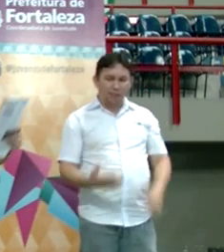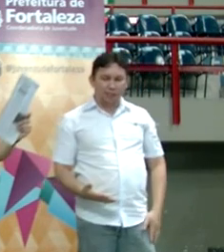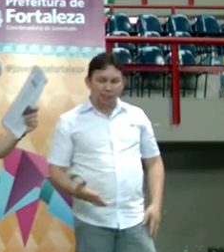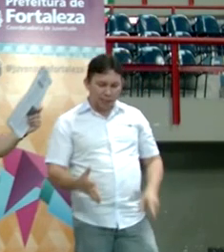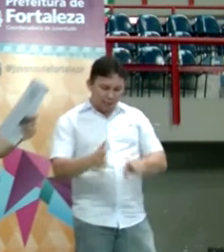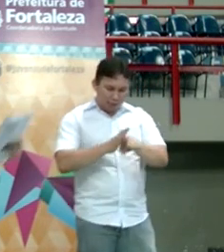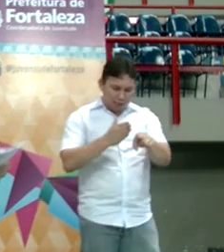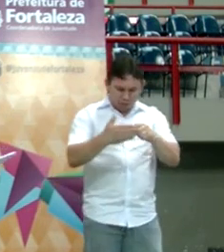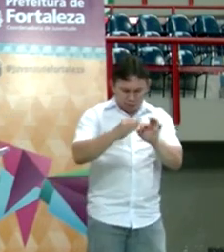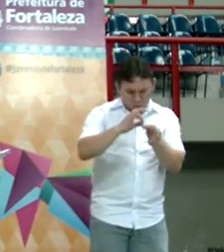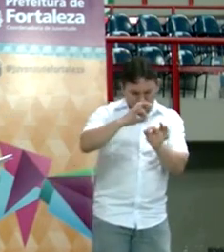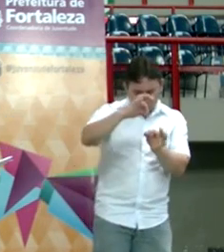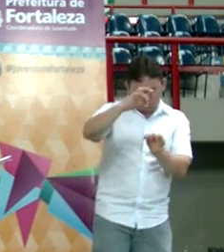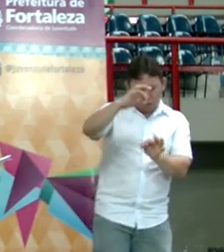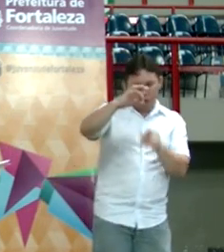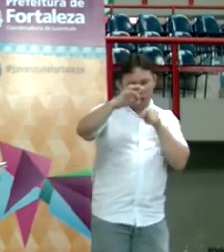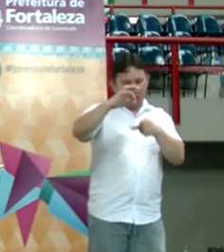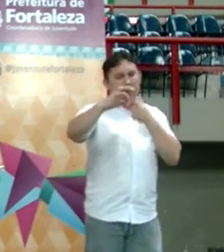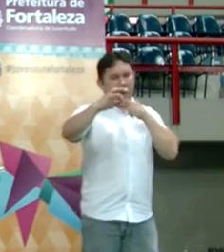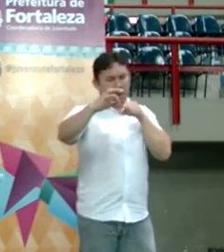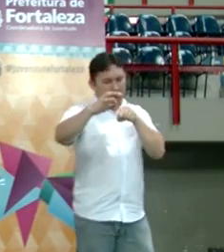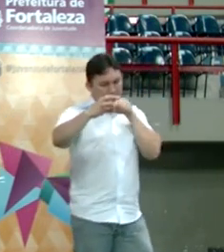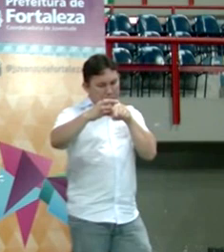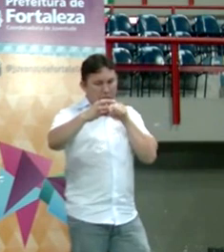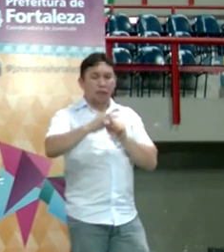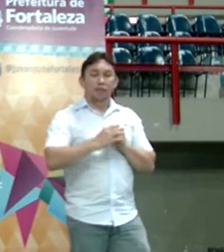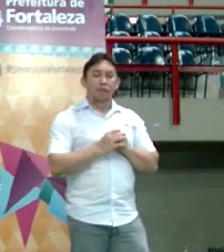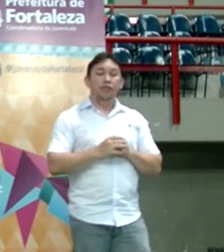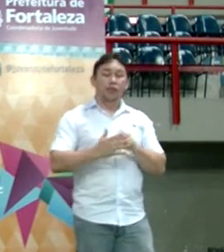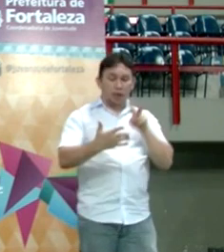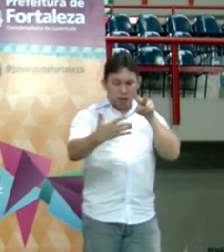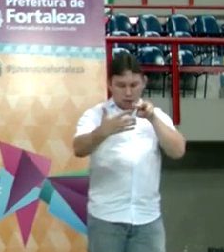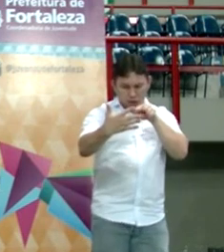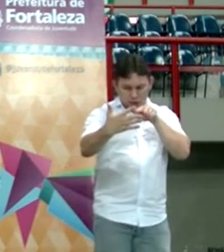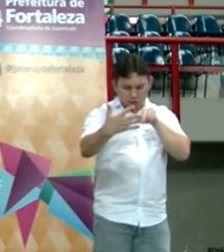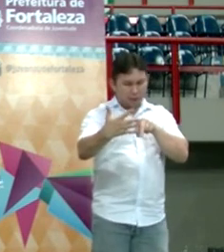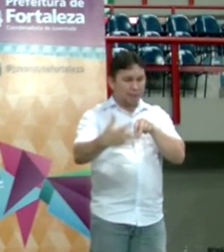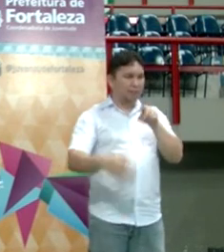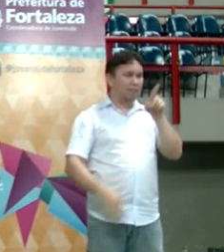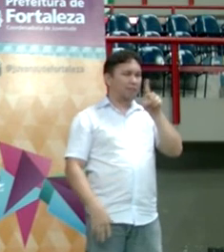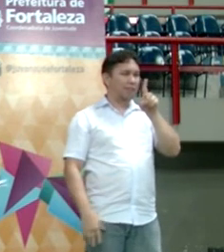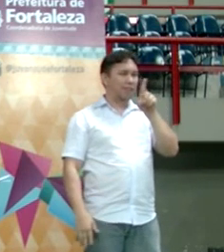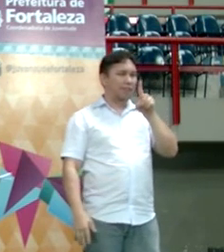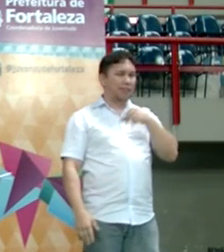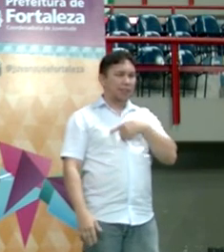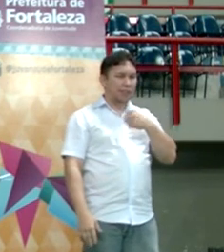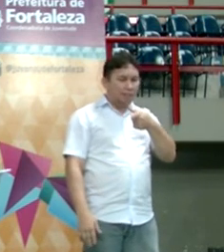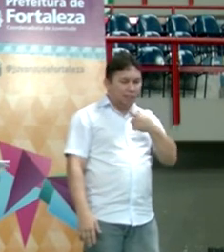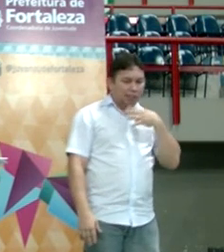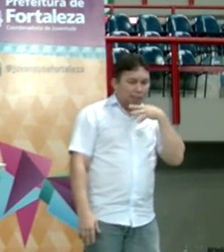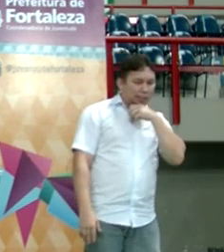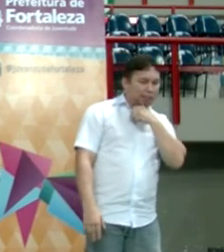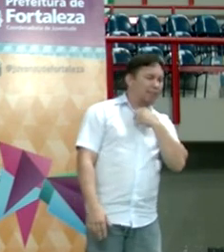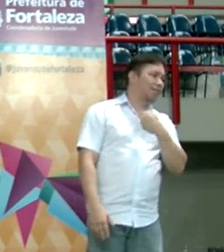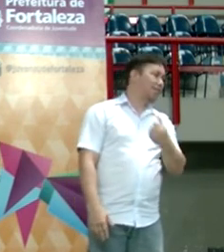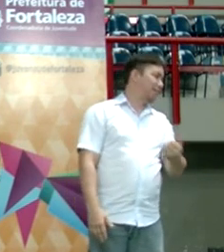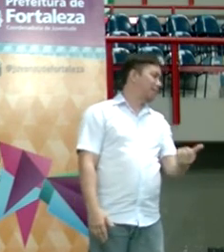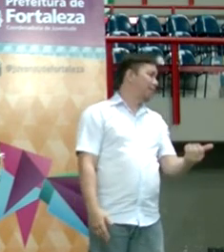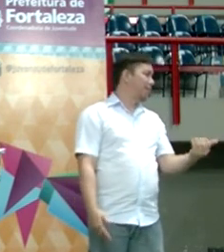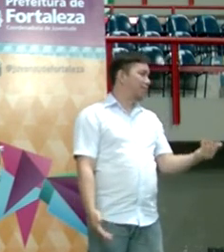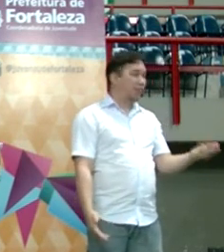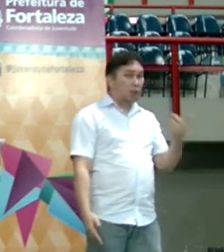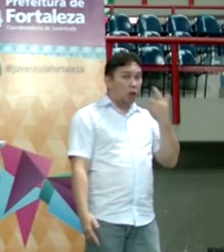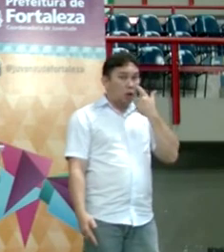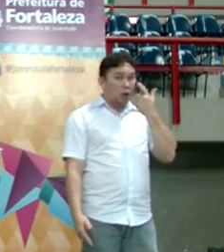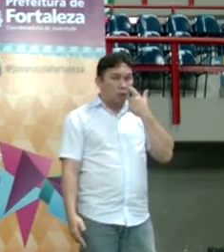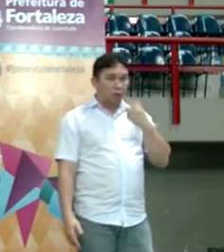questão, aí a questão é grande, ele só pode ser essa. Aí ele lê com atenção, não. Tem uma pegadinha? Com certeza.